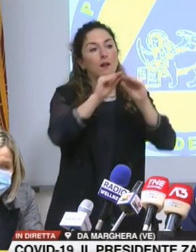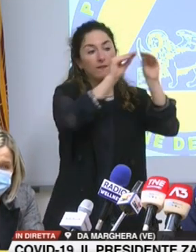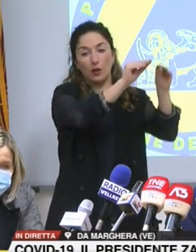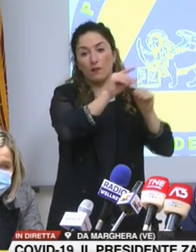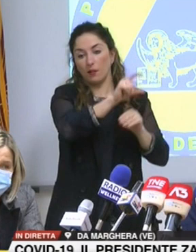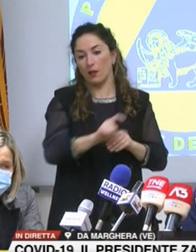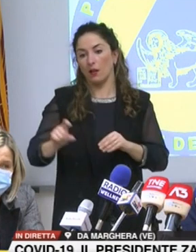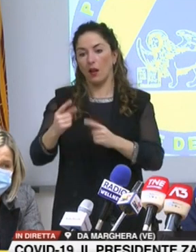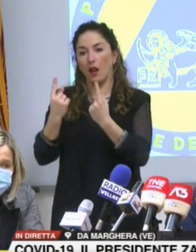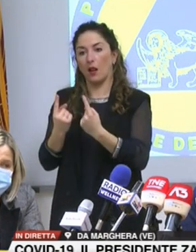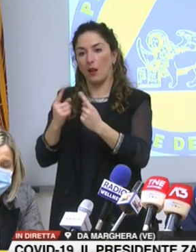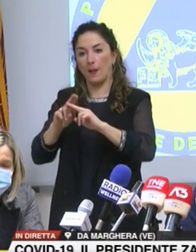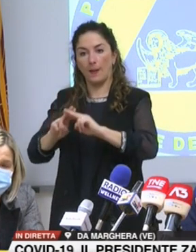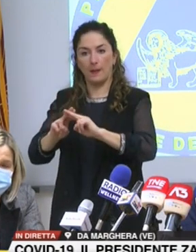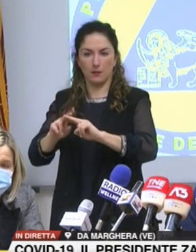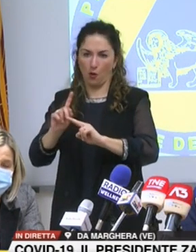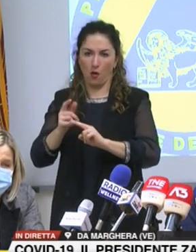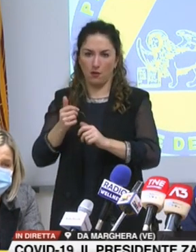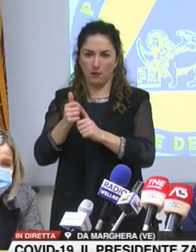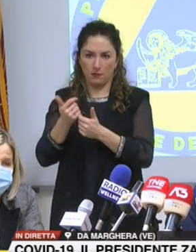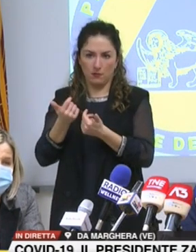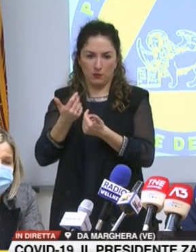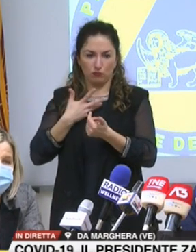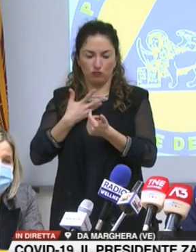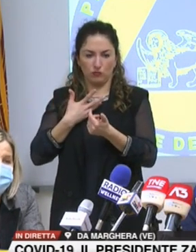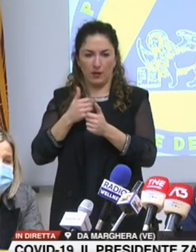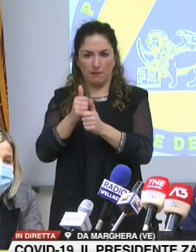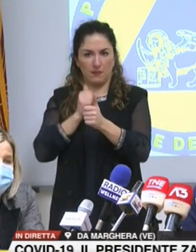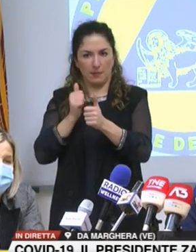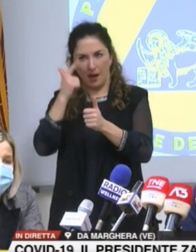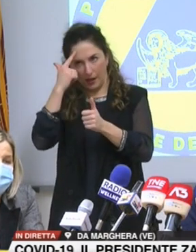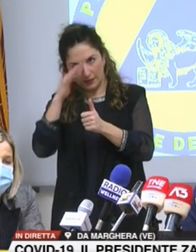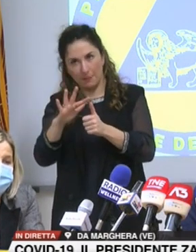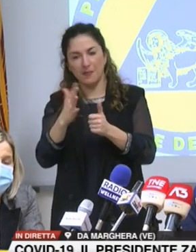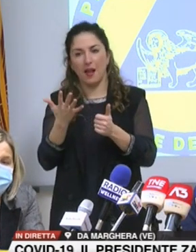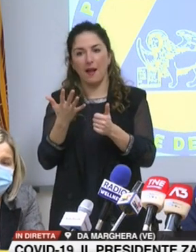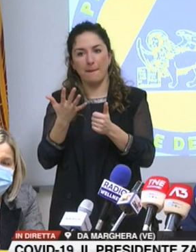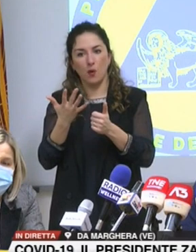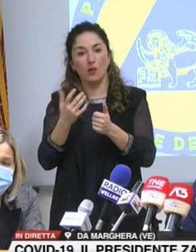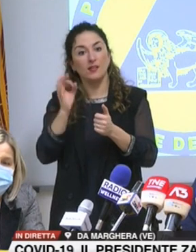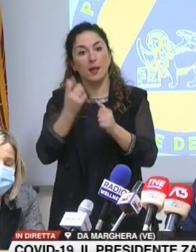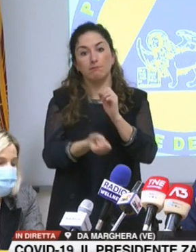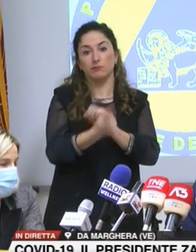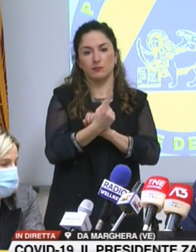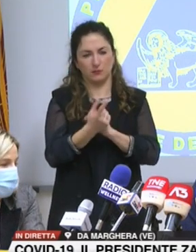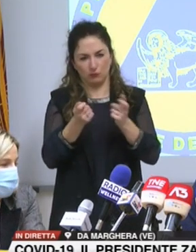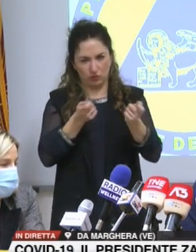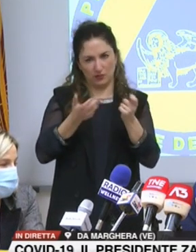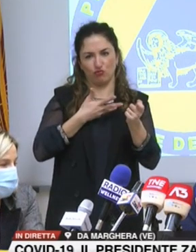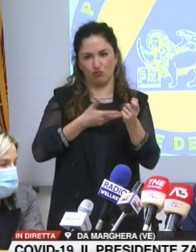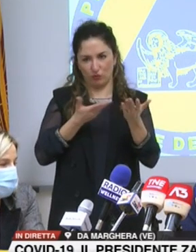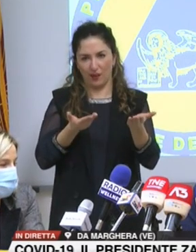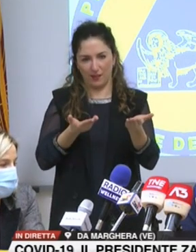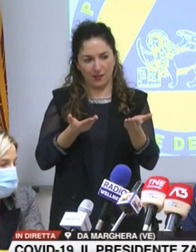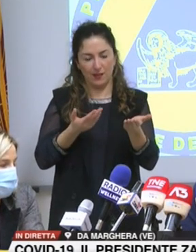alle persone che arrivano, c'è sempre un margine di sicurezza che consente di gestire, come tutte le campagne, anche degli imprevisti. Poi abbiamo delle dosi, è